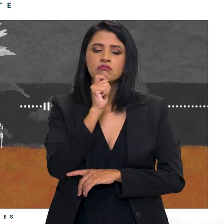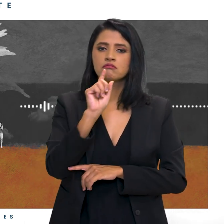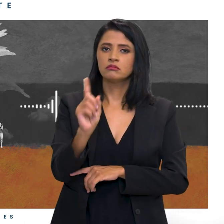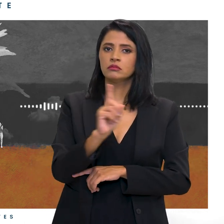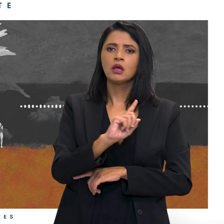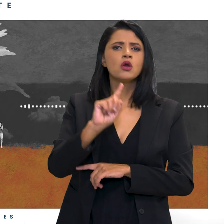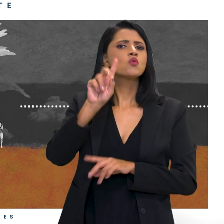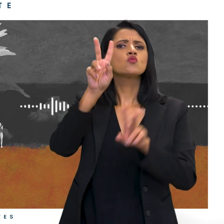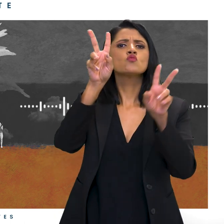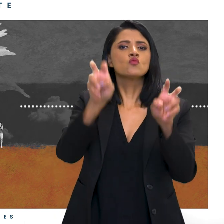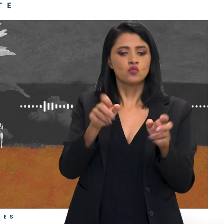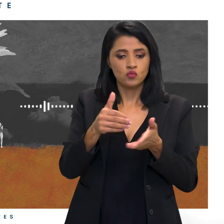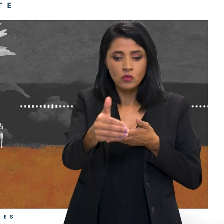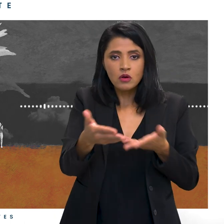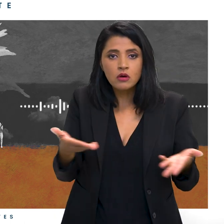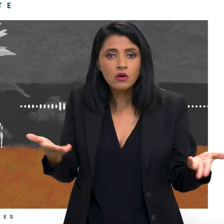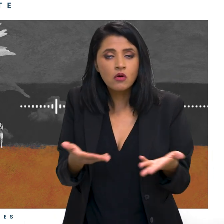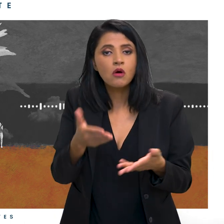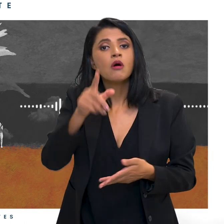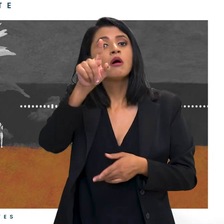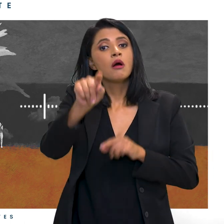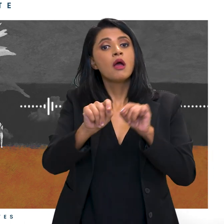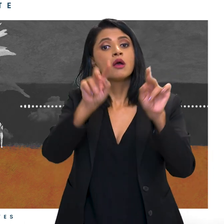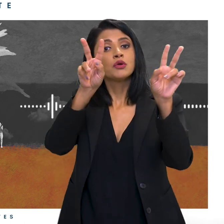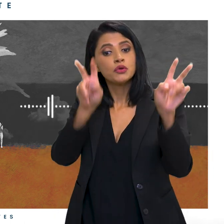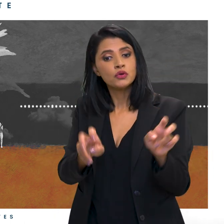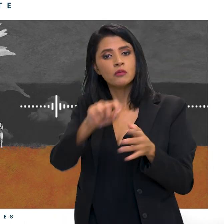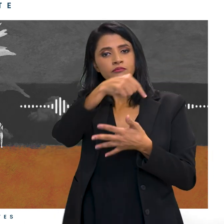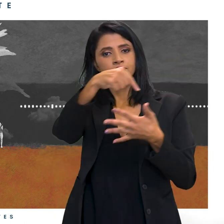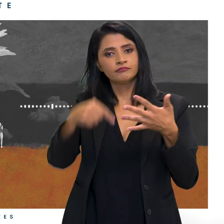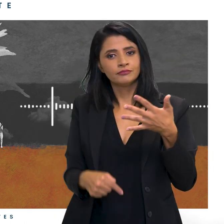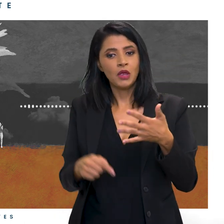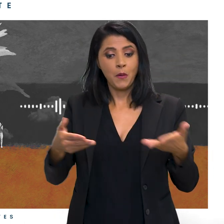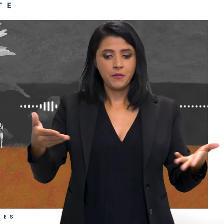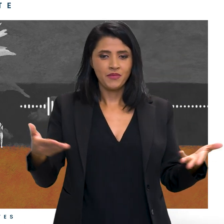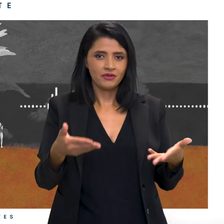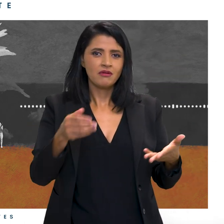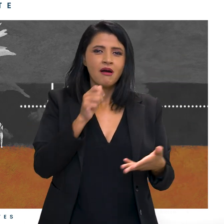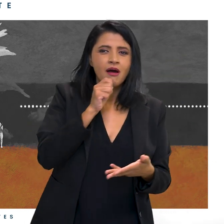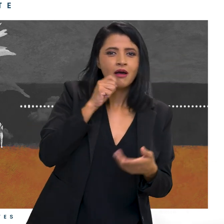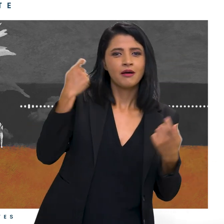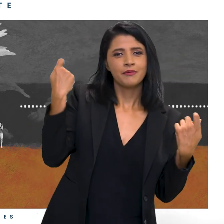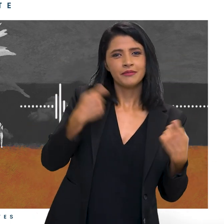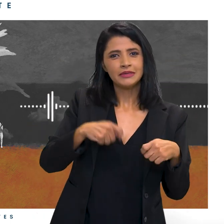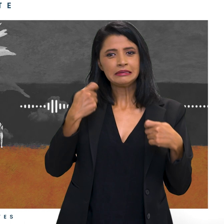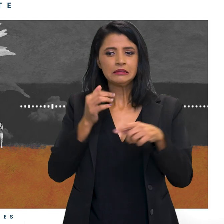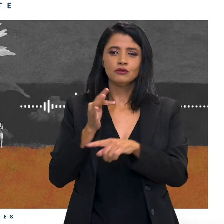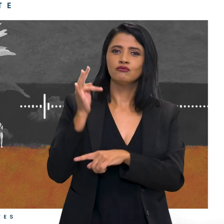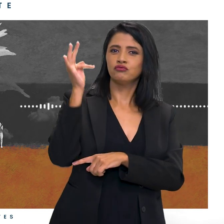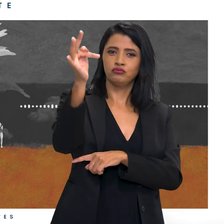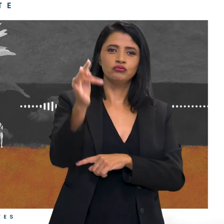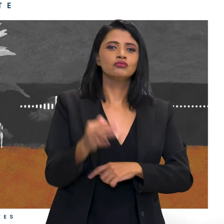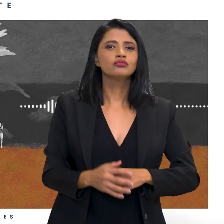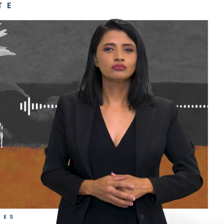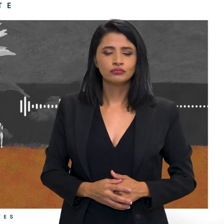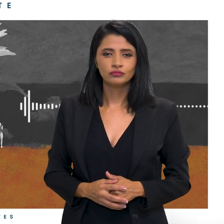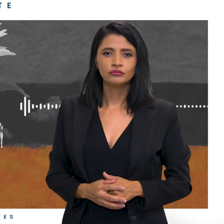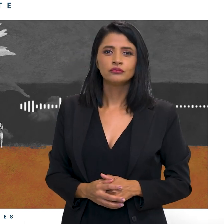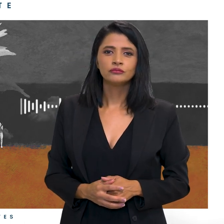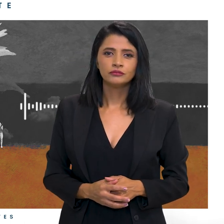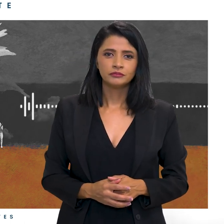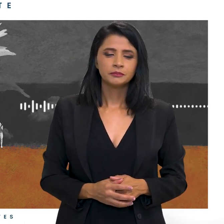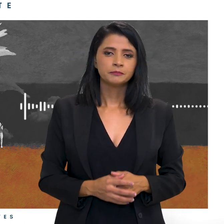definidas ou resolvidas. E o assunto a partir de agora é justamente sobre essas questões do presente que ainda precisam de um